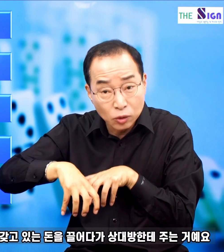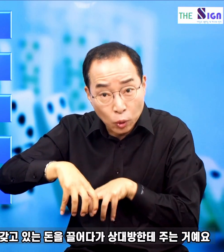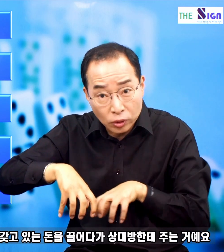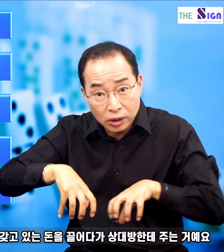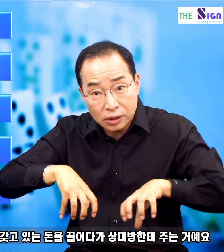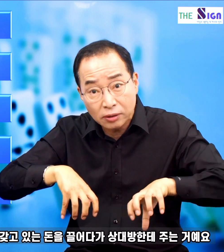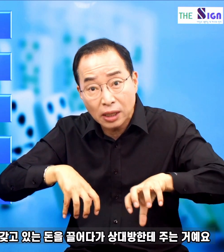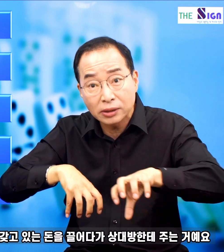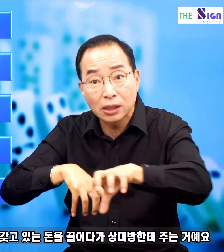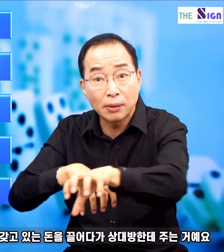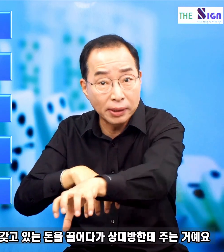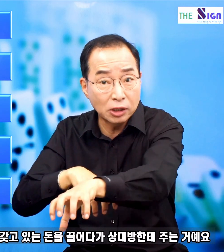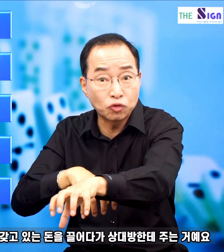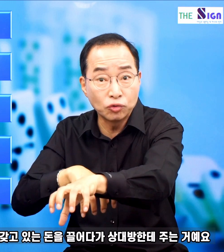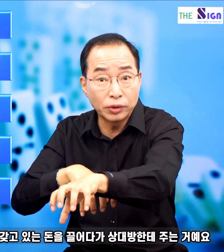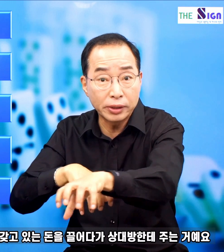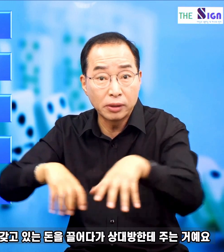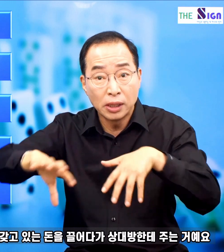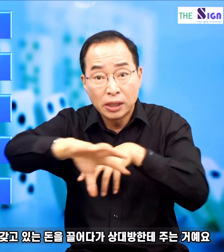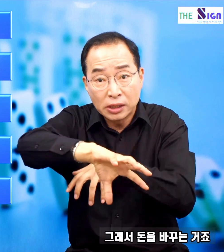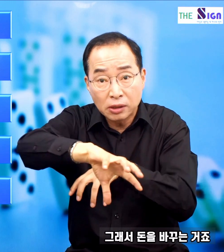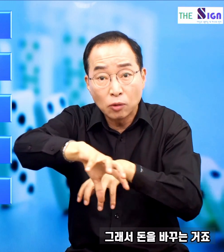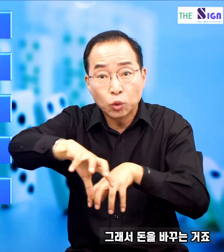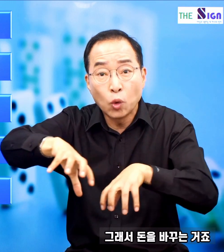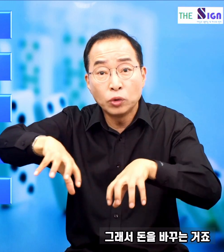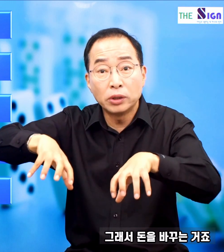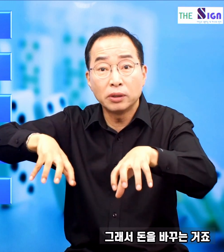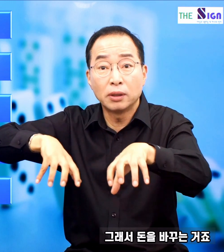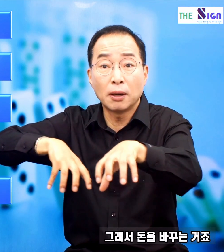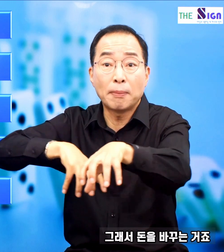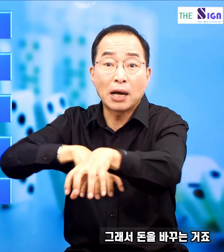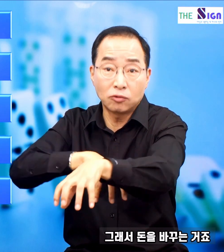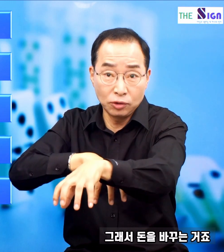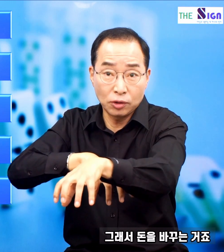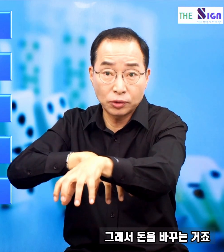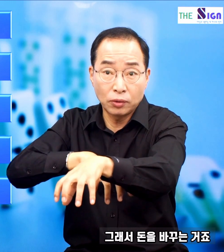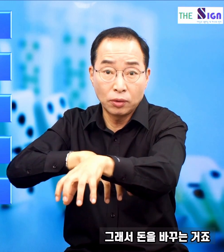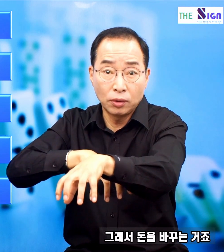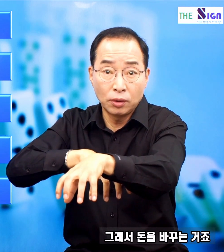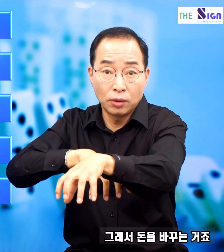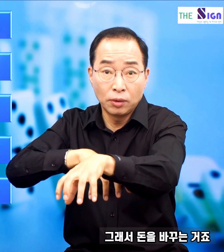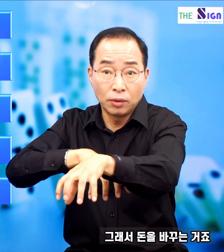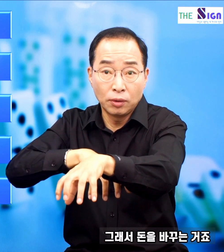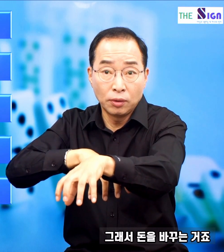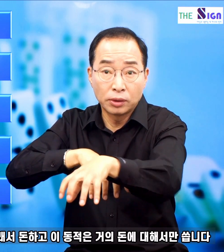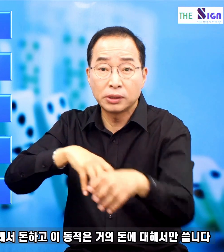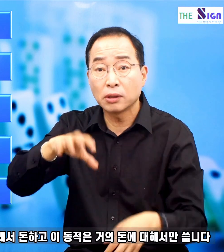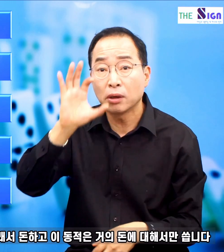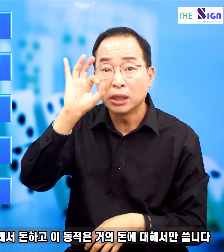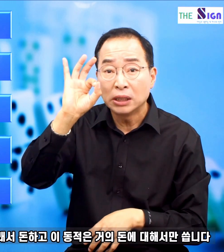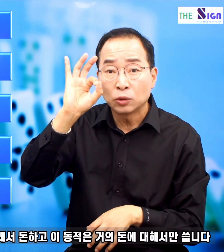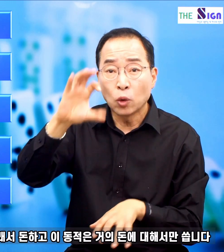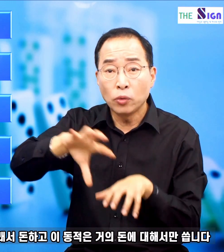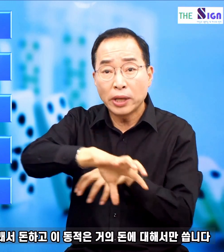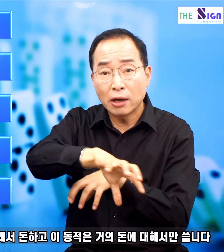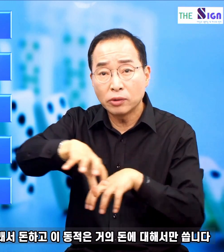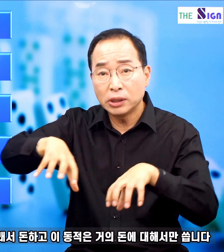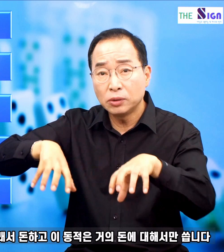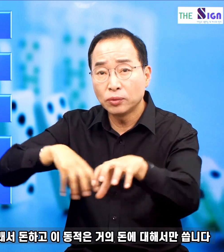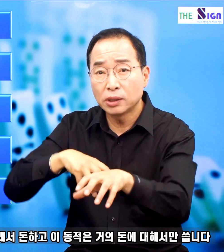돈을 끌어다가 상대방한테 주는 거예요. 그래서 돈을 바꾸는 거죠. 그래서 돈하고 이 동작은